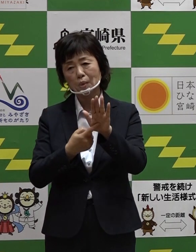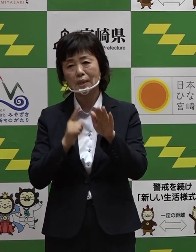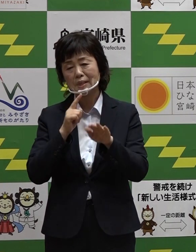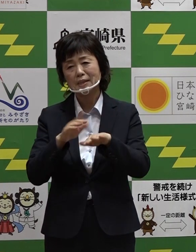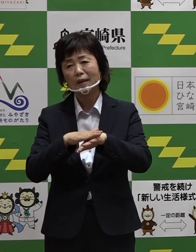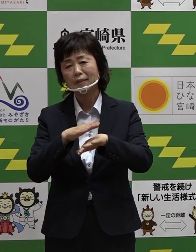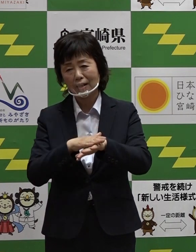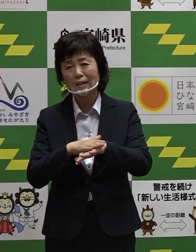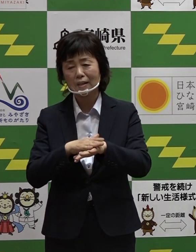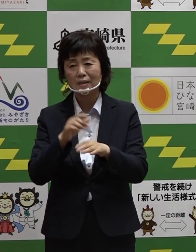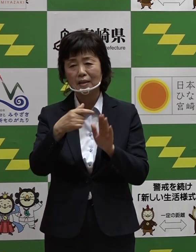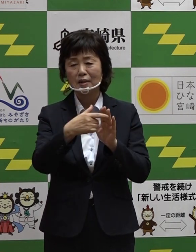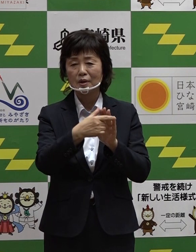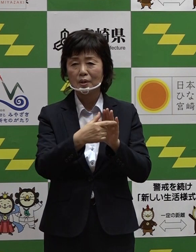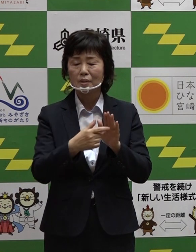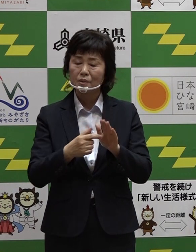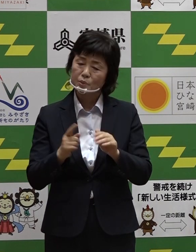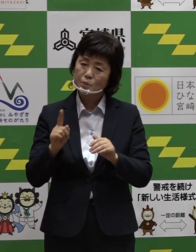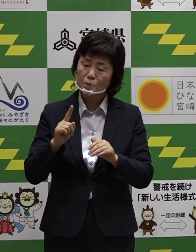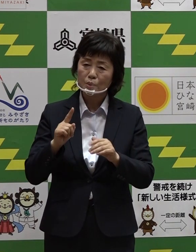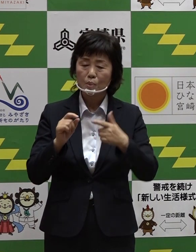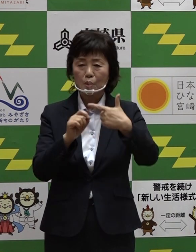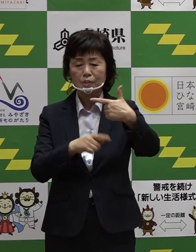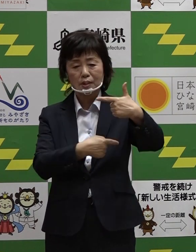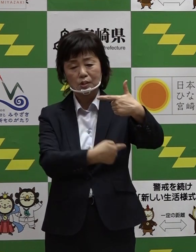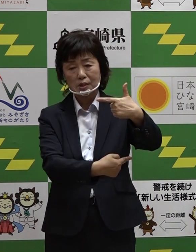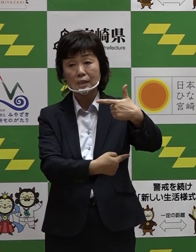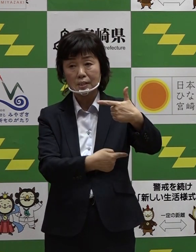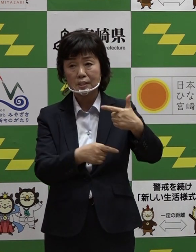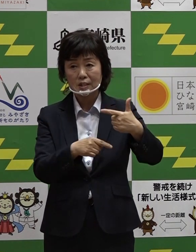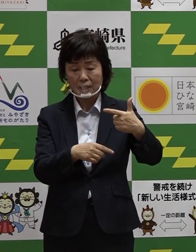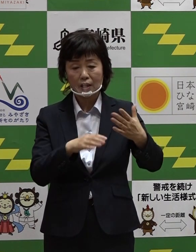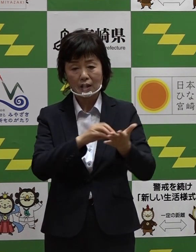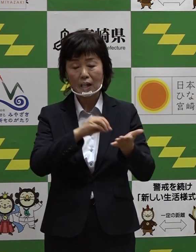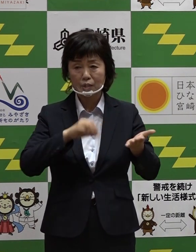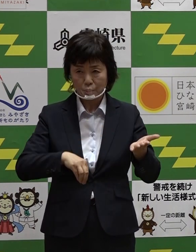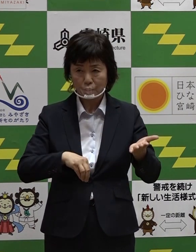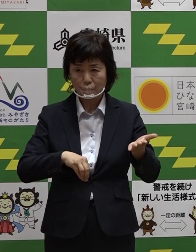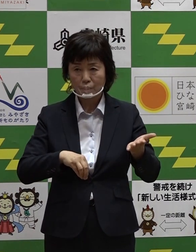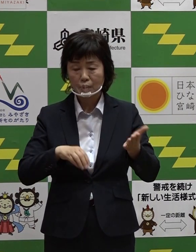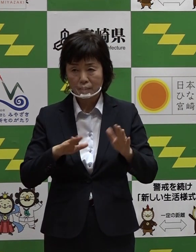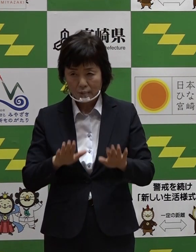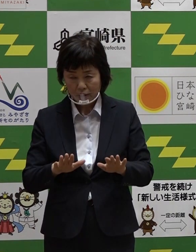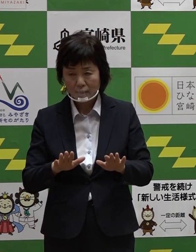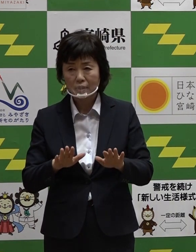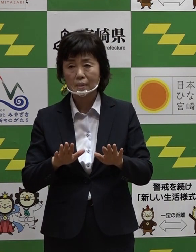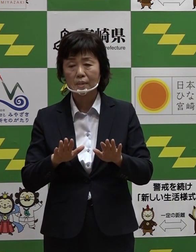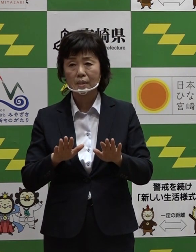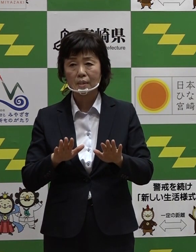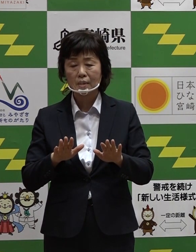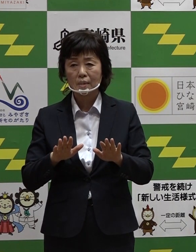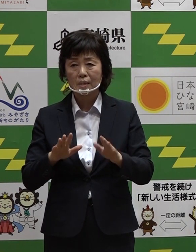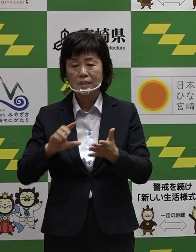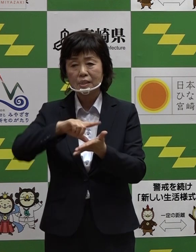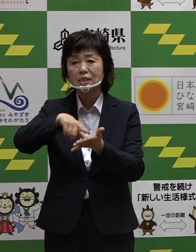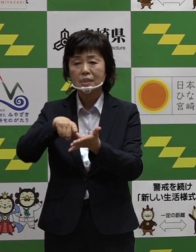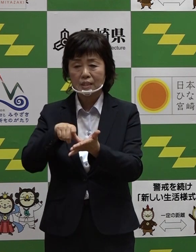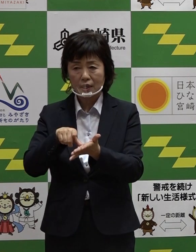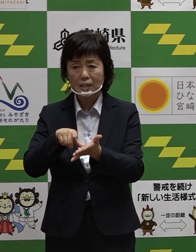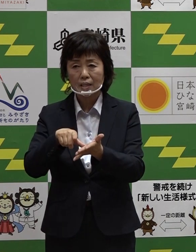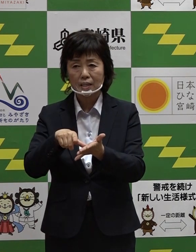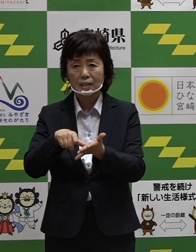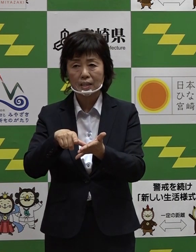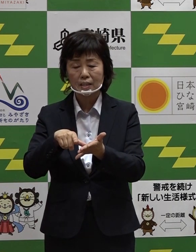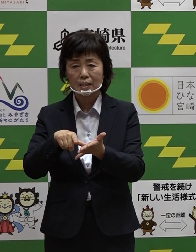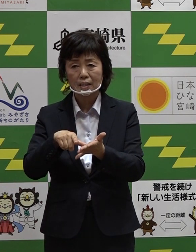ど、これをそもそも6月1日の段階で解除されていて、 はい、 地域